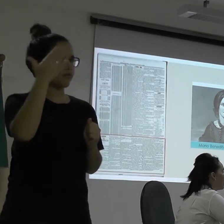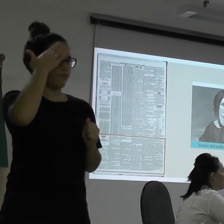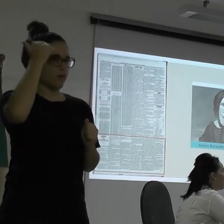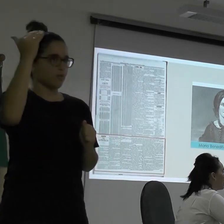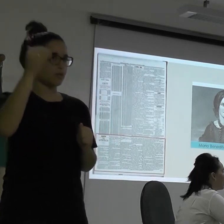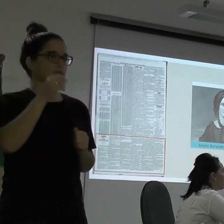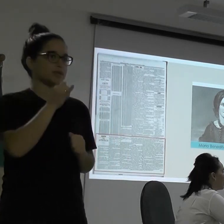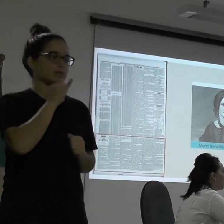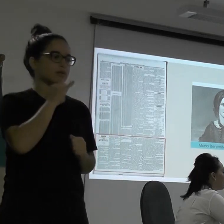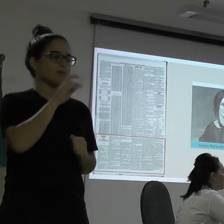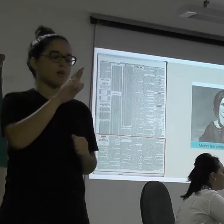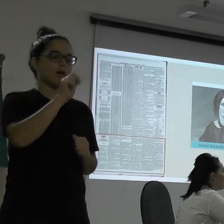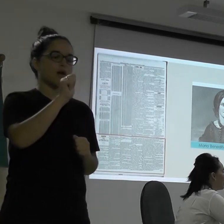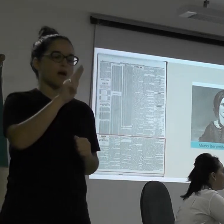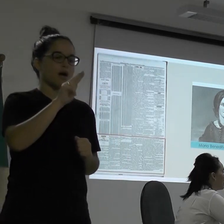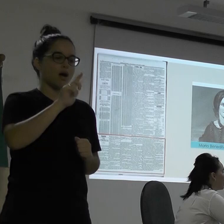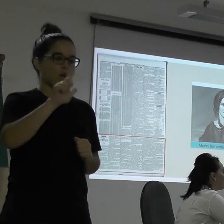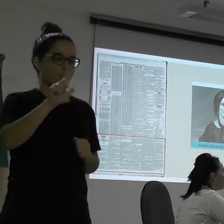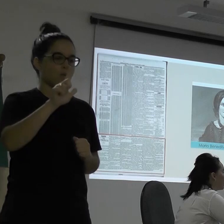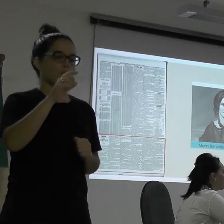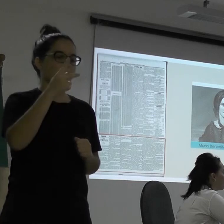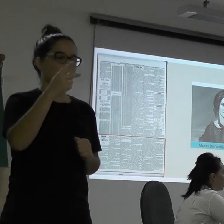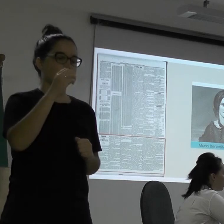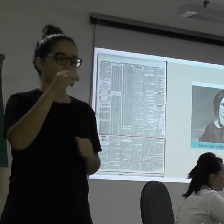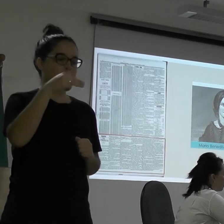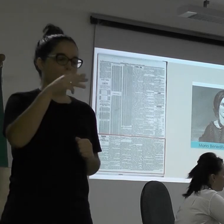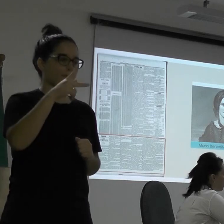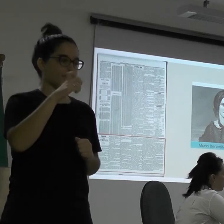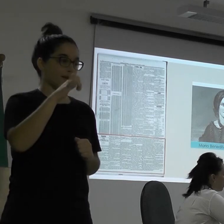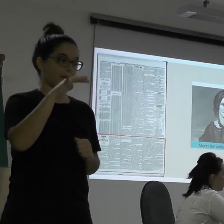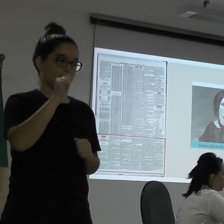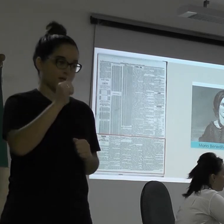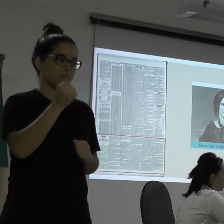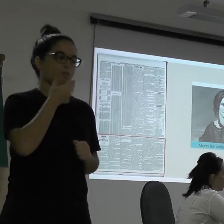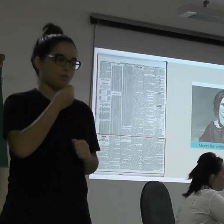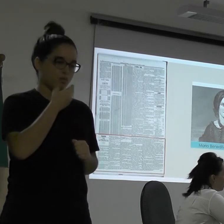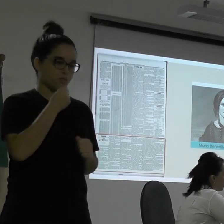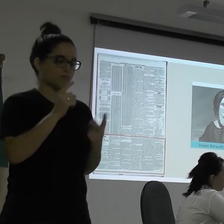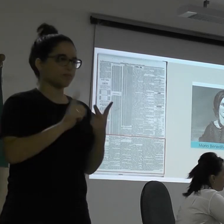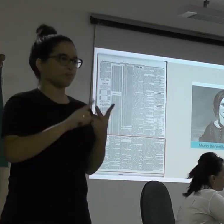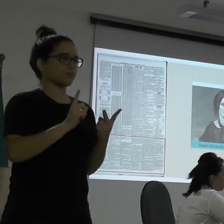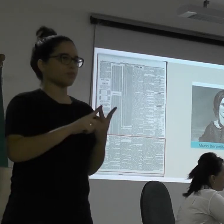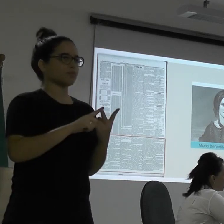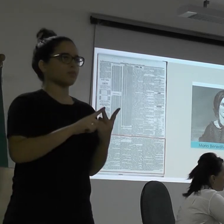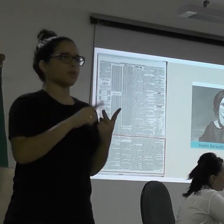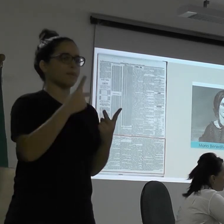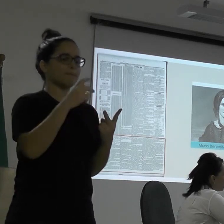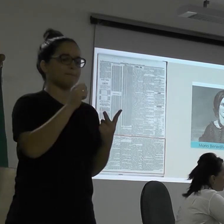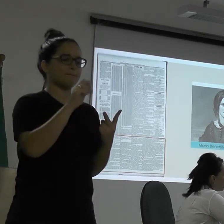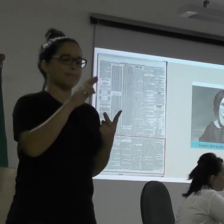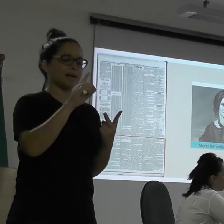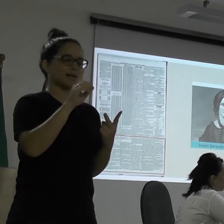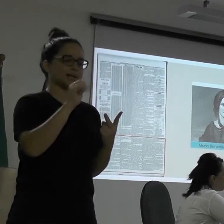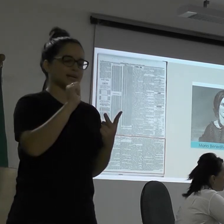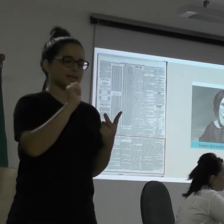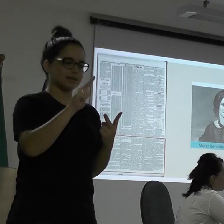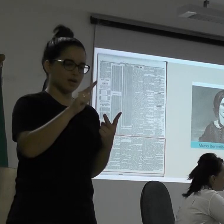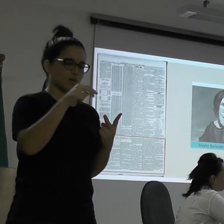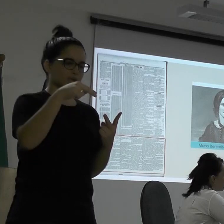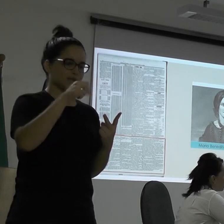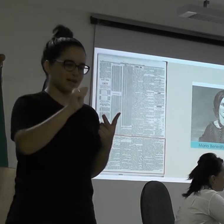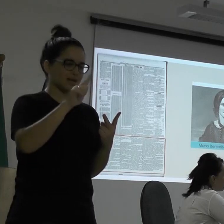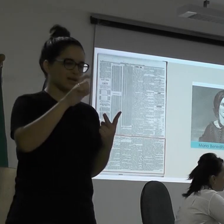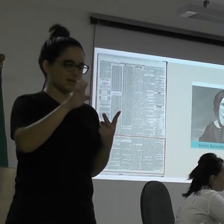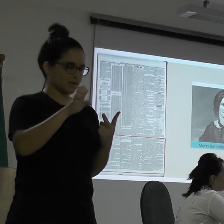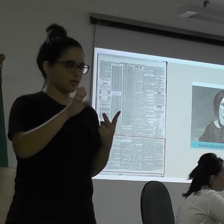Raul Pompeia, que publicou O Ateneu, Inglês e Souza como missionário, e Pardal Malê, autor de um romance O